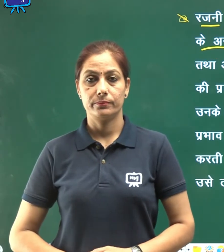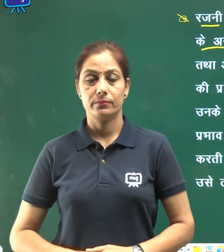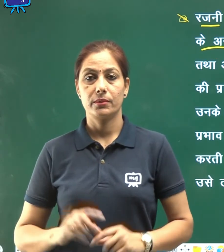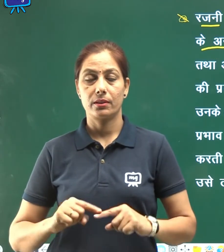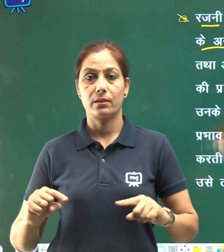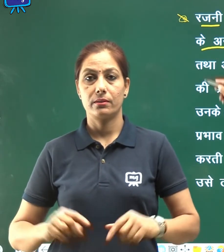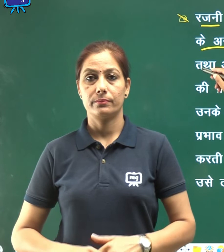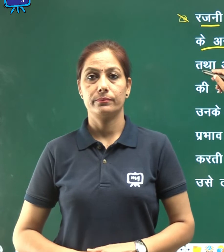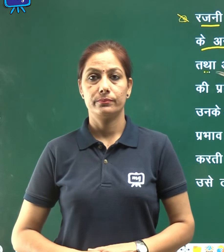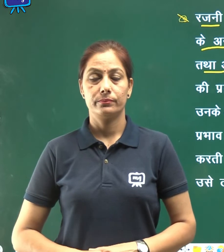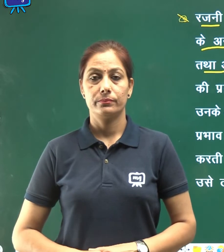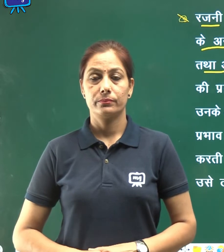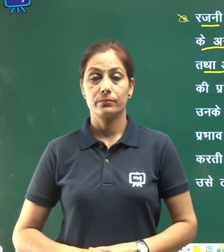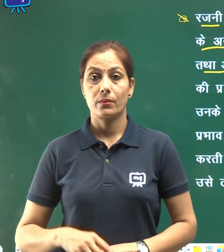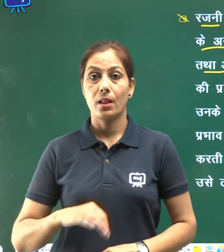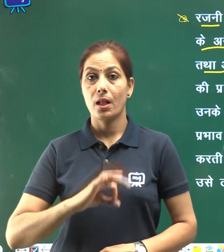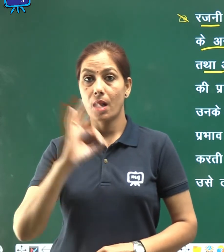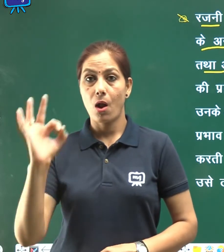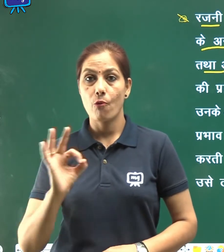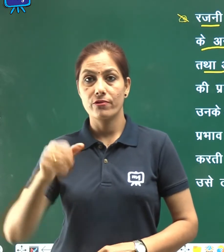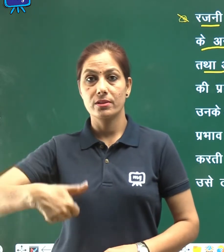तथा अधिकारी से